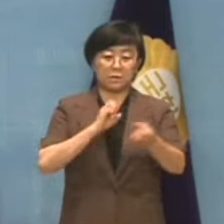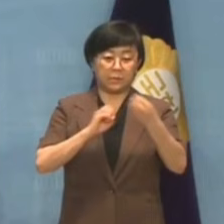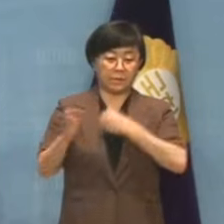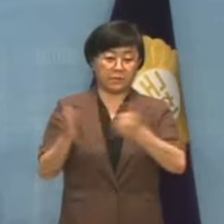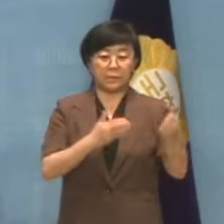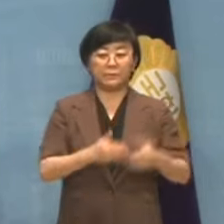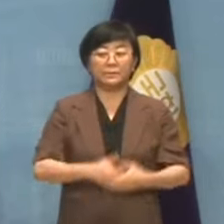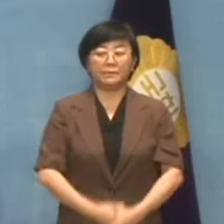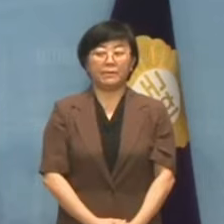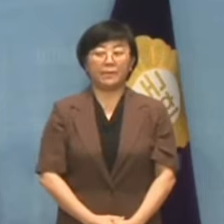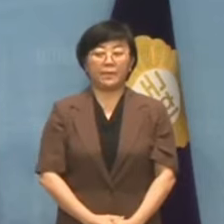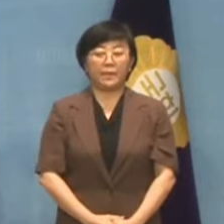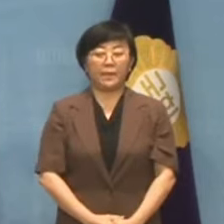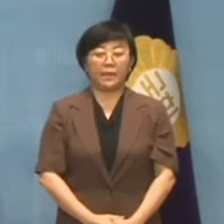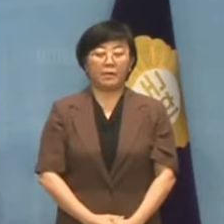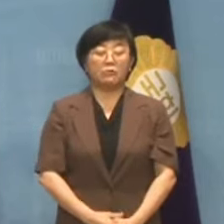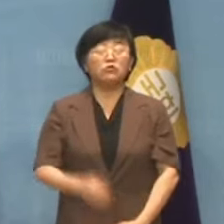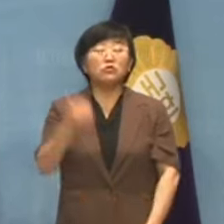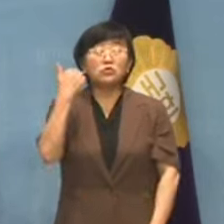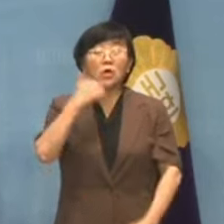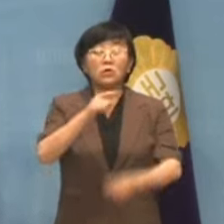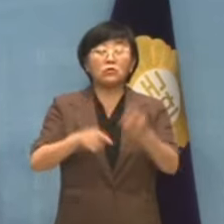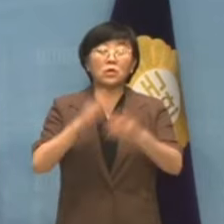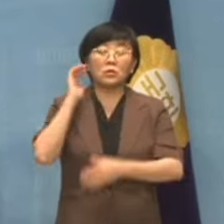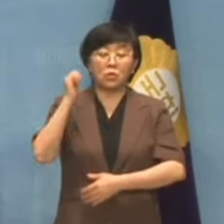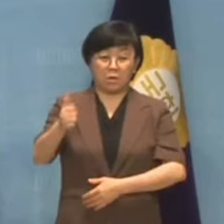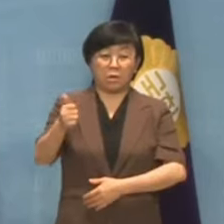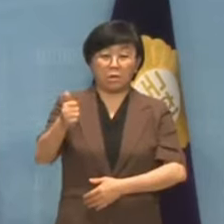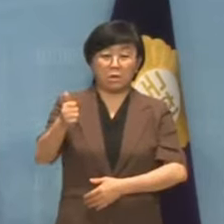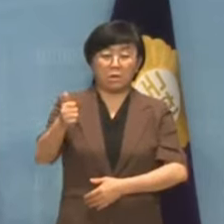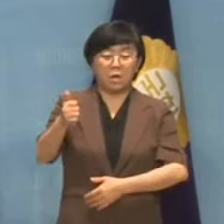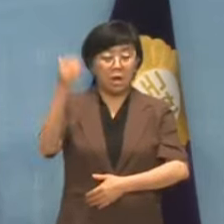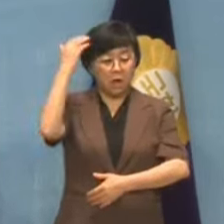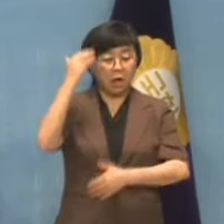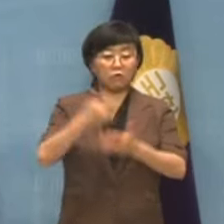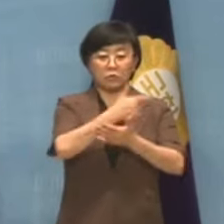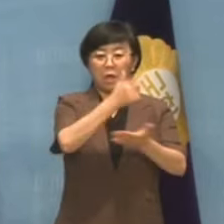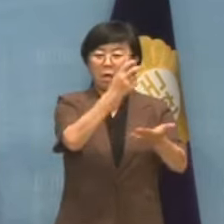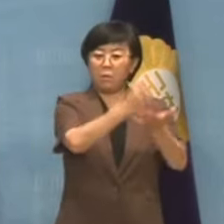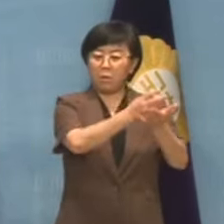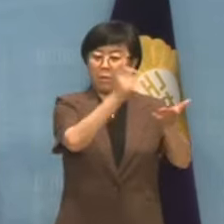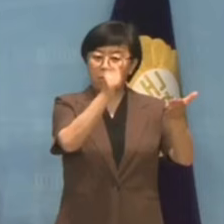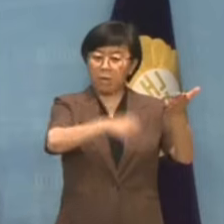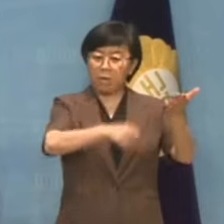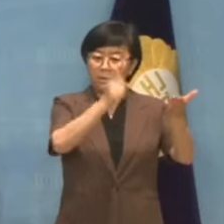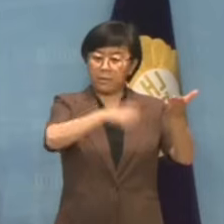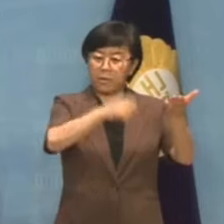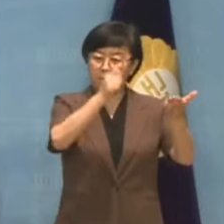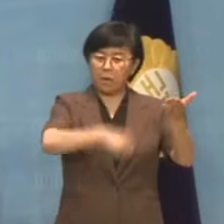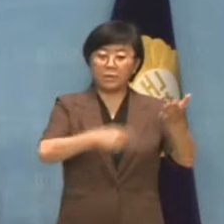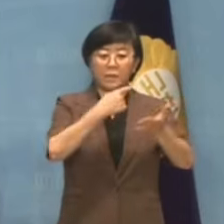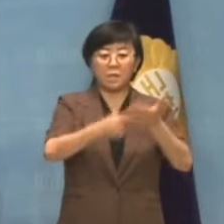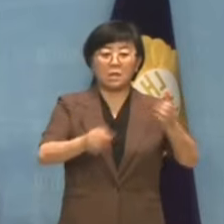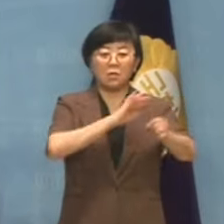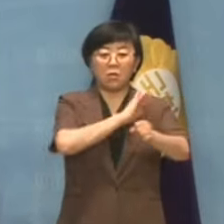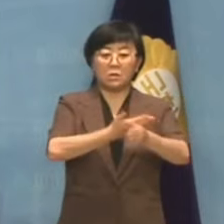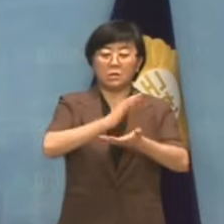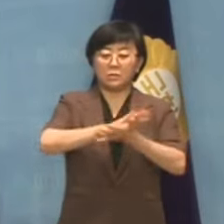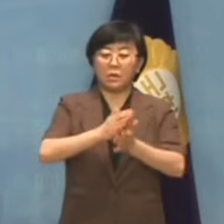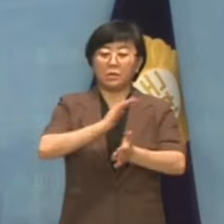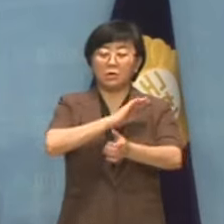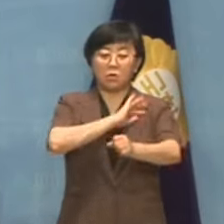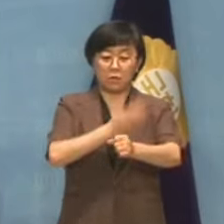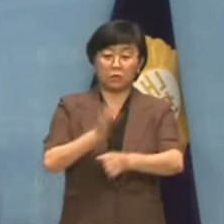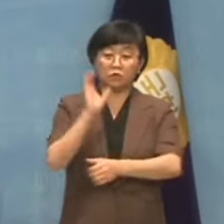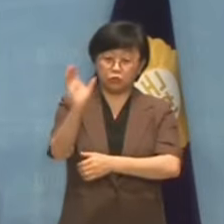답하길 바랍니다. 누가 윤석열 대통령에게 대한민국 대법원 판결과 피해자의 권리를 짓밟을